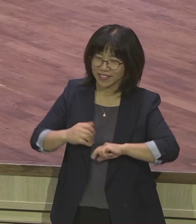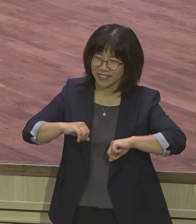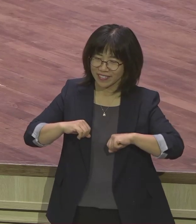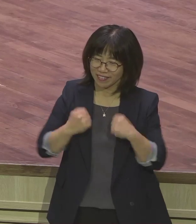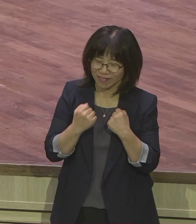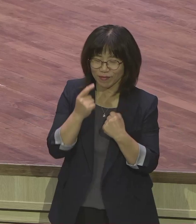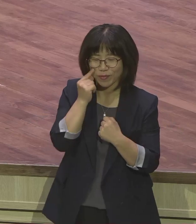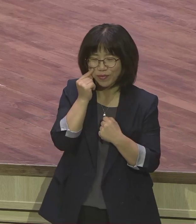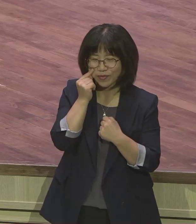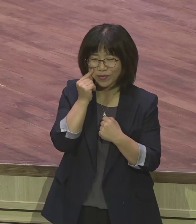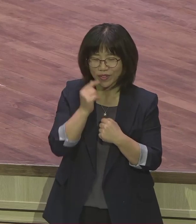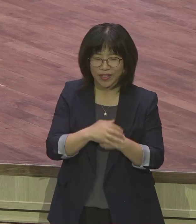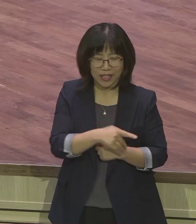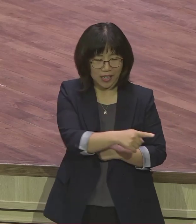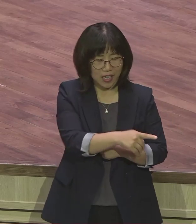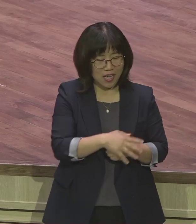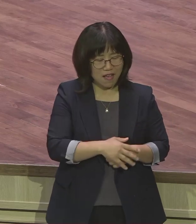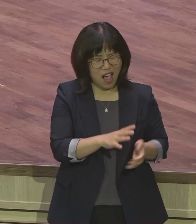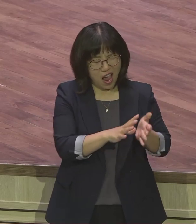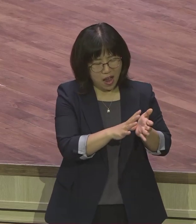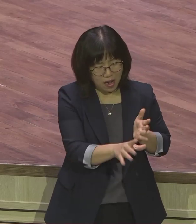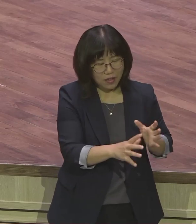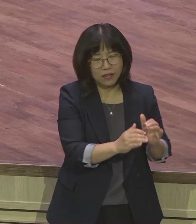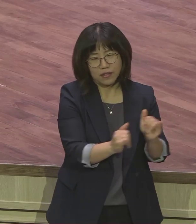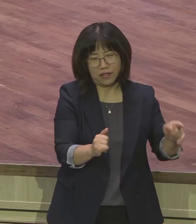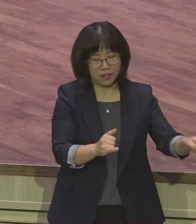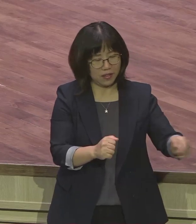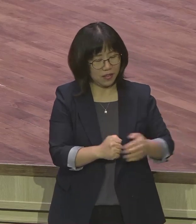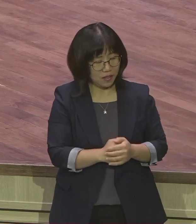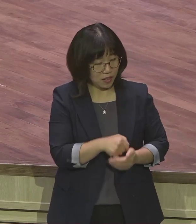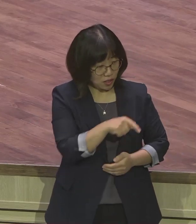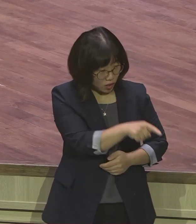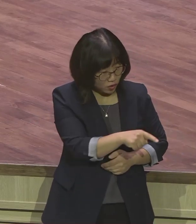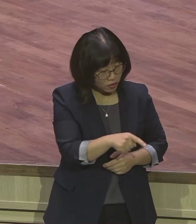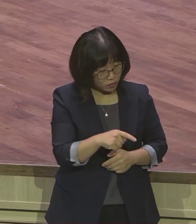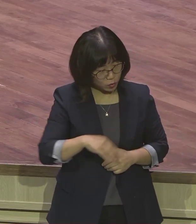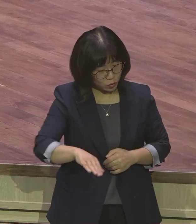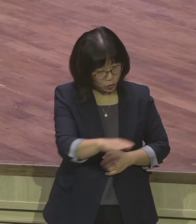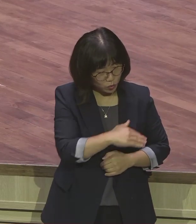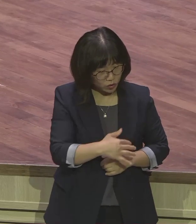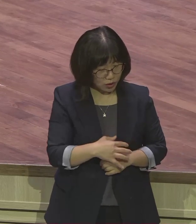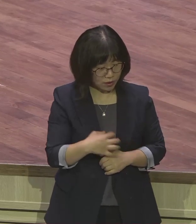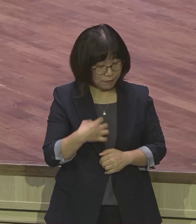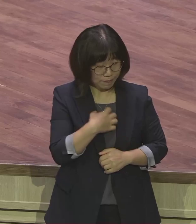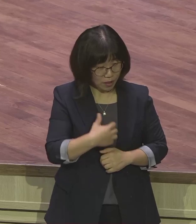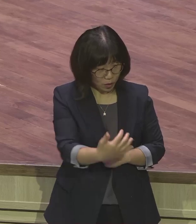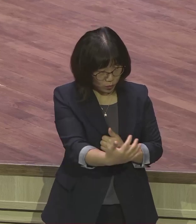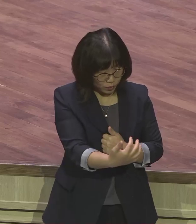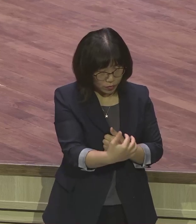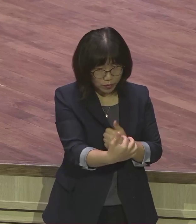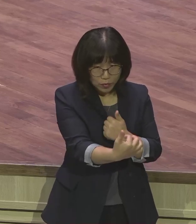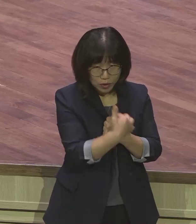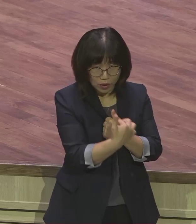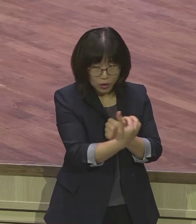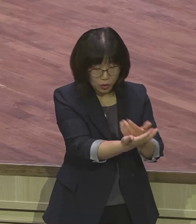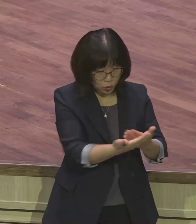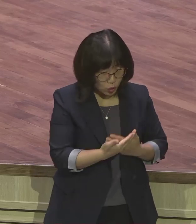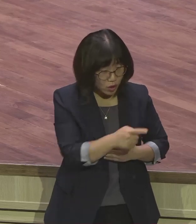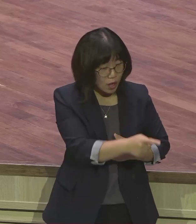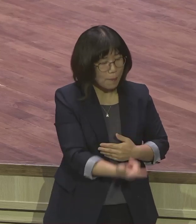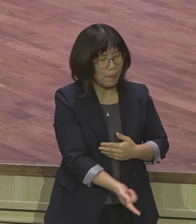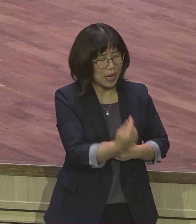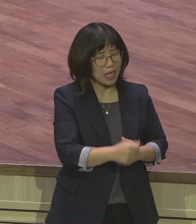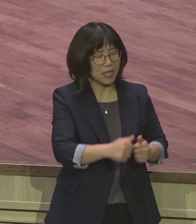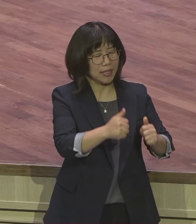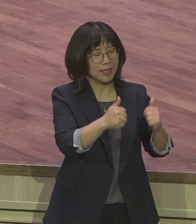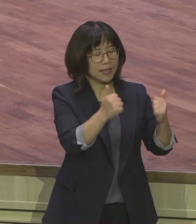특와락한 백성들은 하나님의 백성들을 괴롭혔기 때문에 하나님의 심판으로 빨리